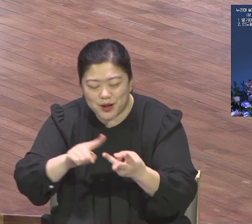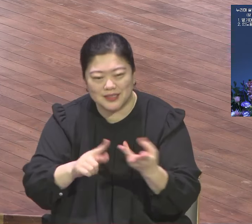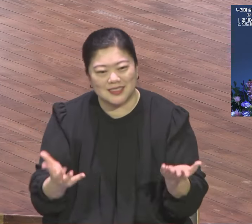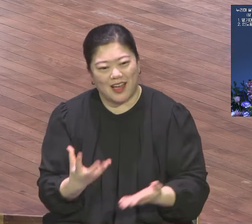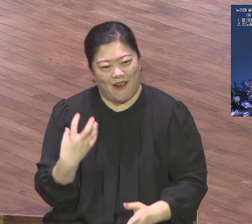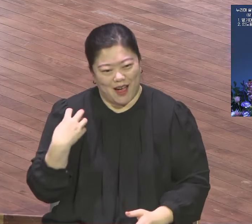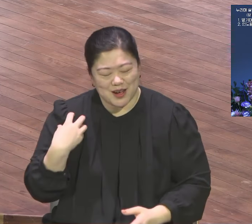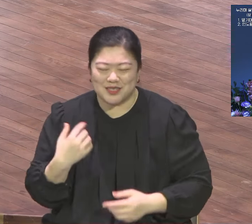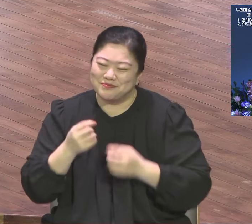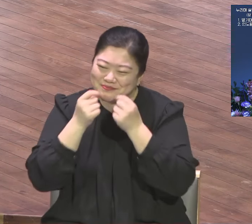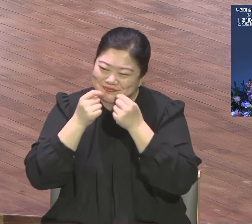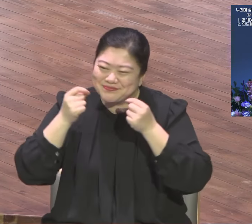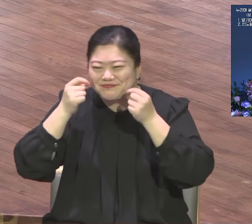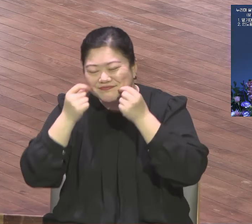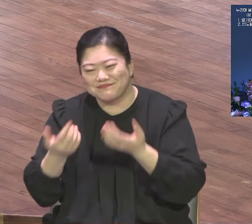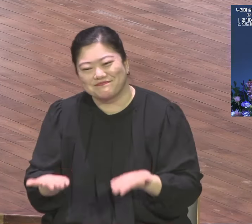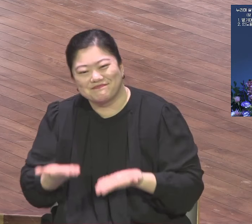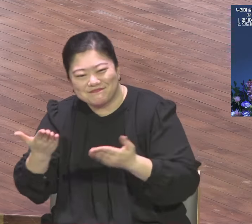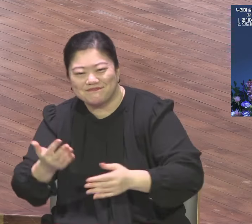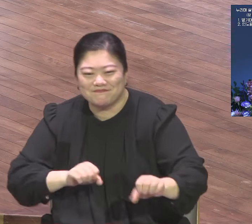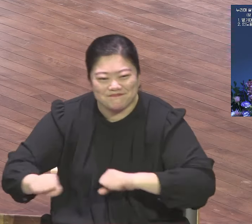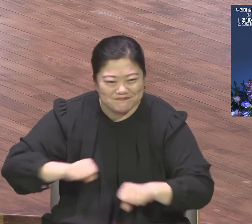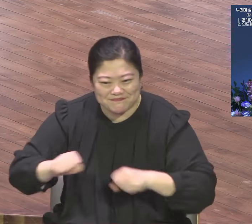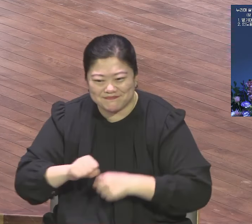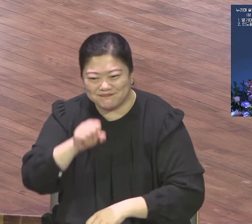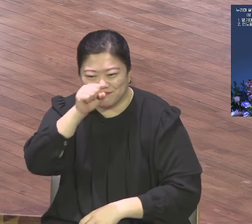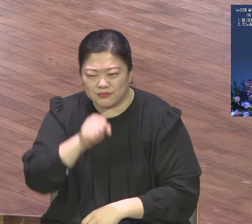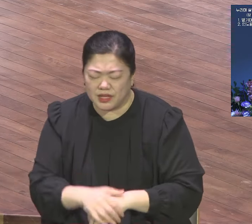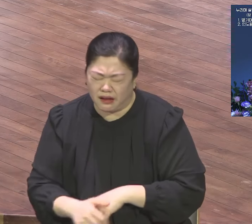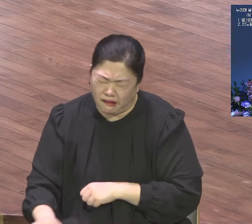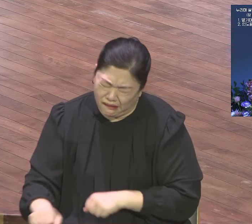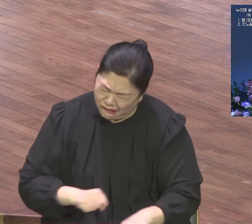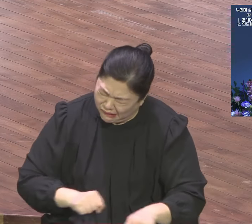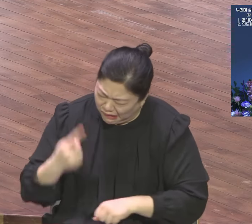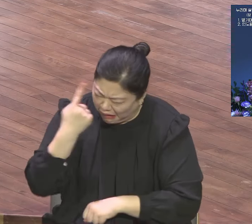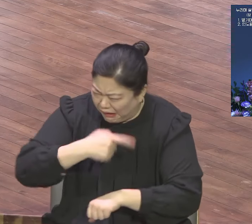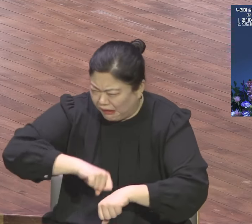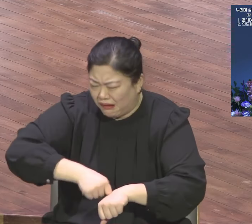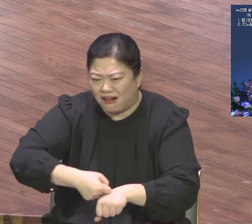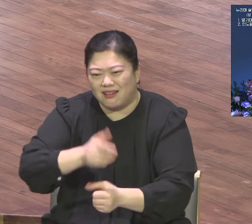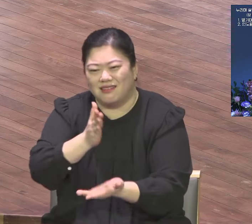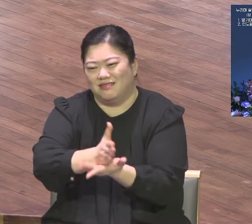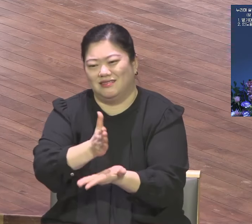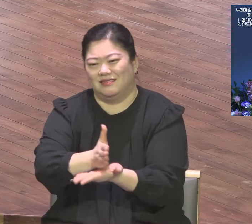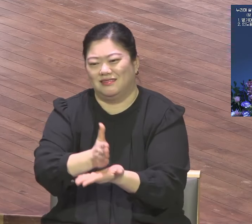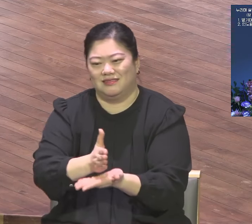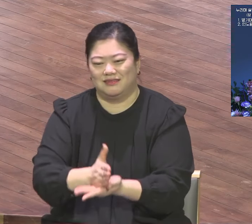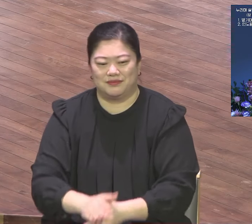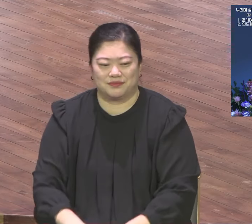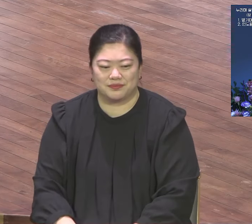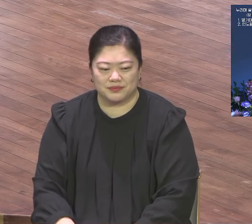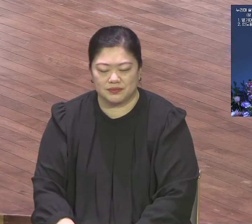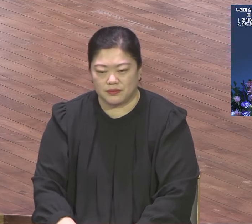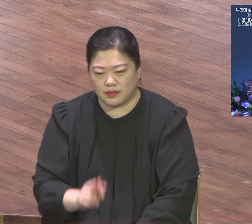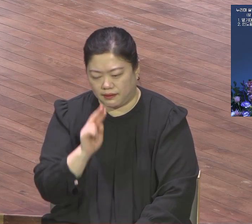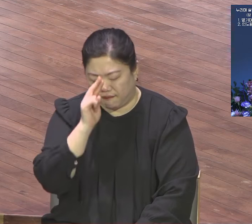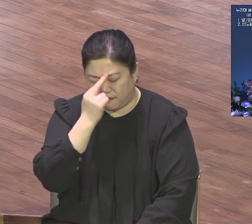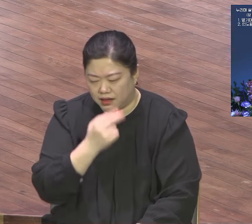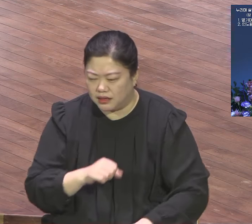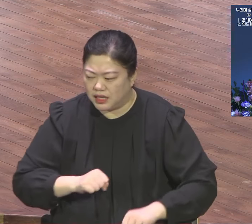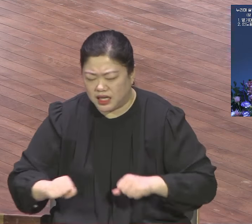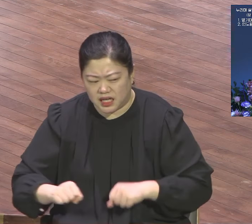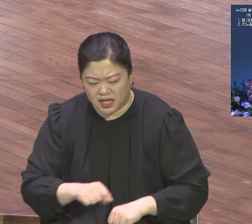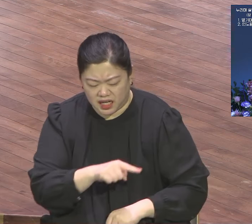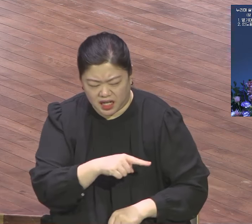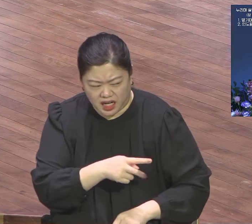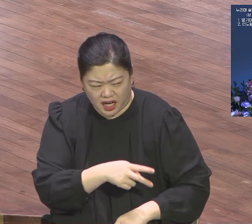즐겁게 신나게 행복하게. 아멘. 그래야 하나님 받는 예배도 마찬가지고 모든 것을 인상 써가면서 갈등하면서